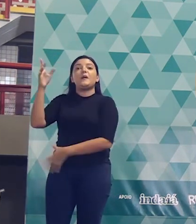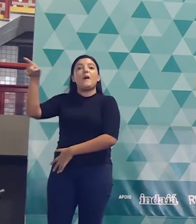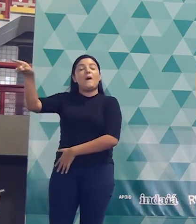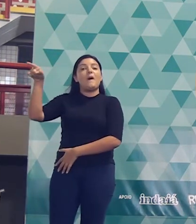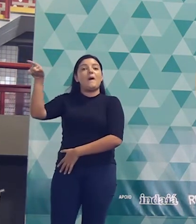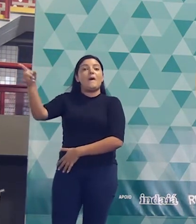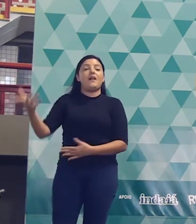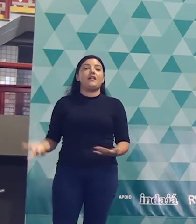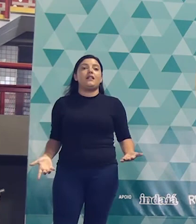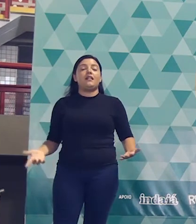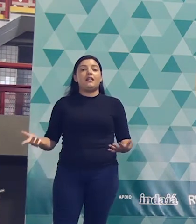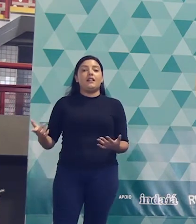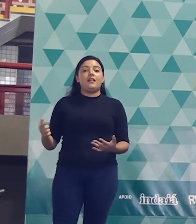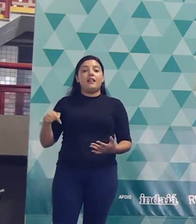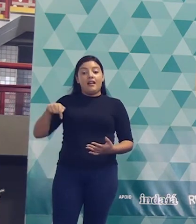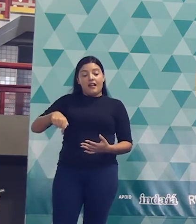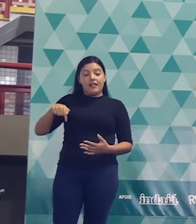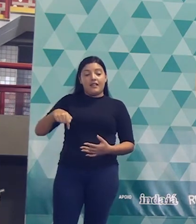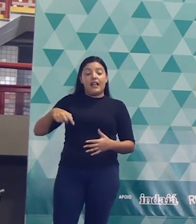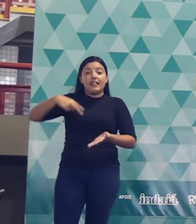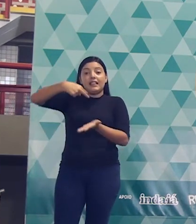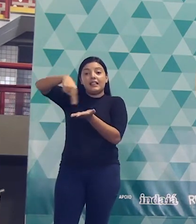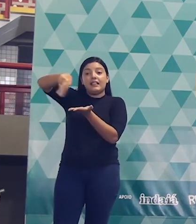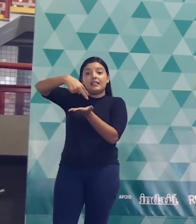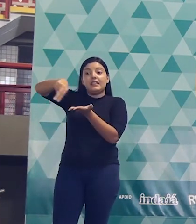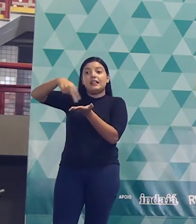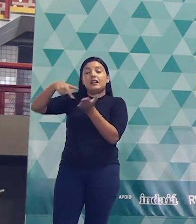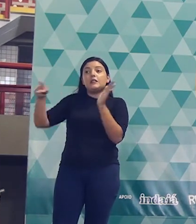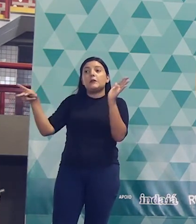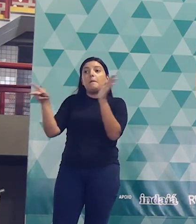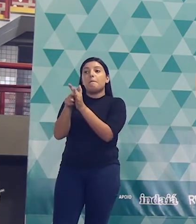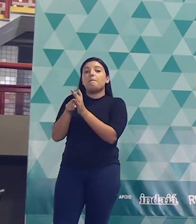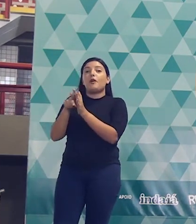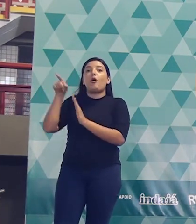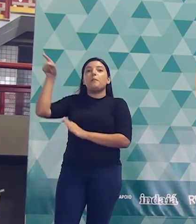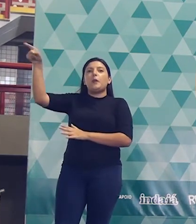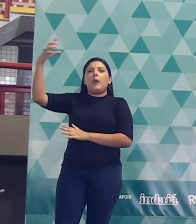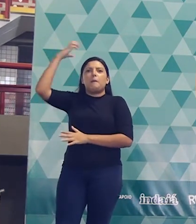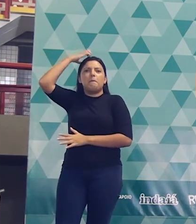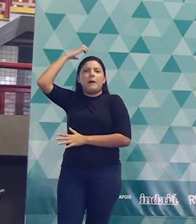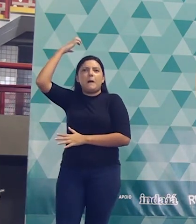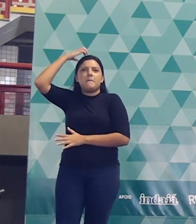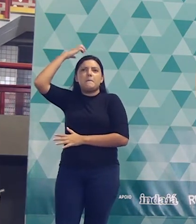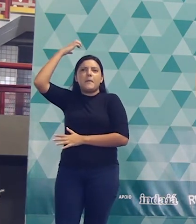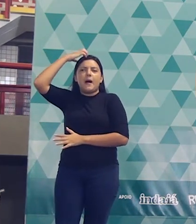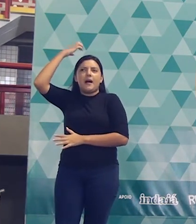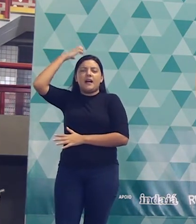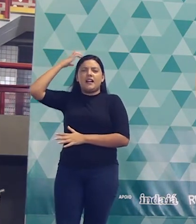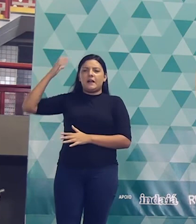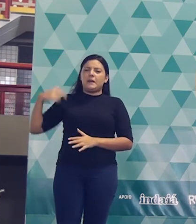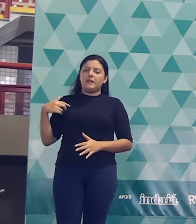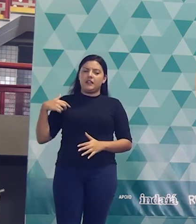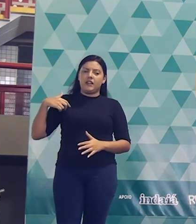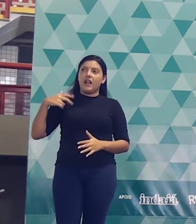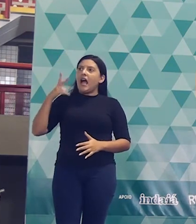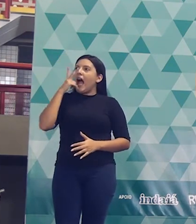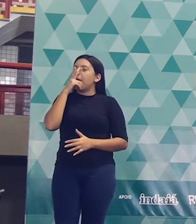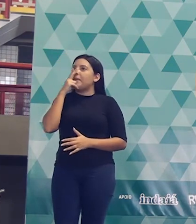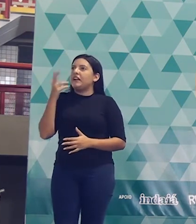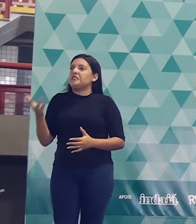que se popularizou no Nordeste, era uma dança típica da nobreza, que desceu as escadarias do palácio e chegou até